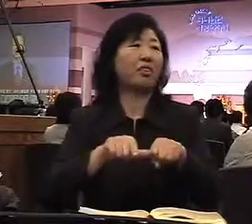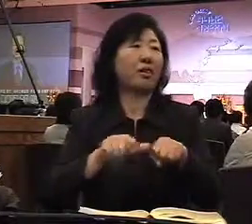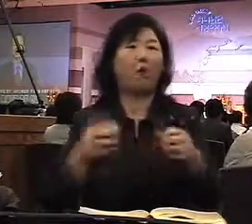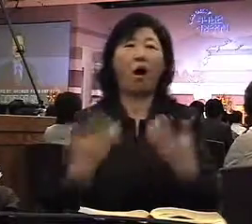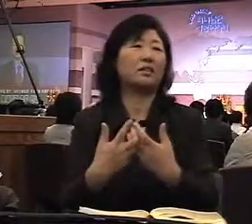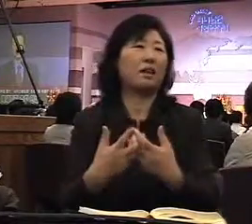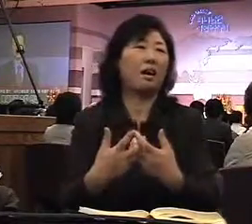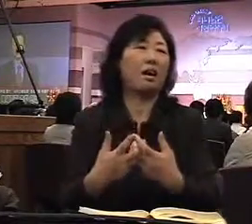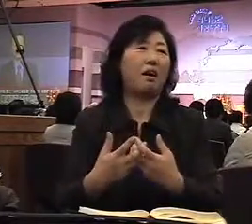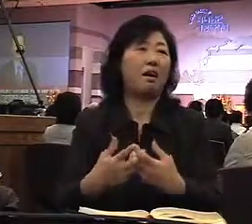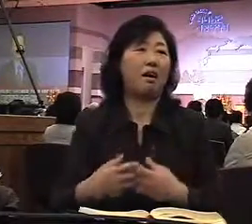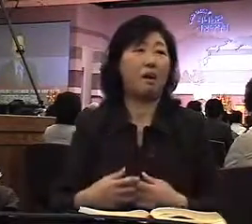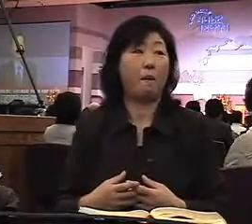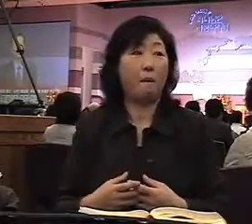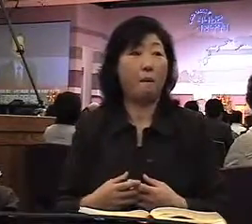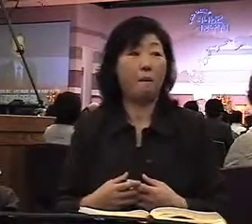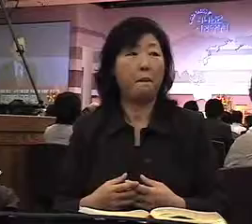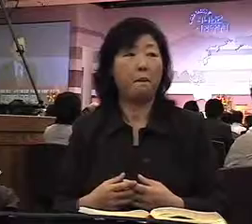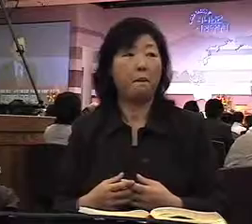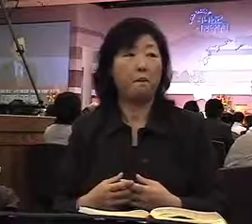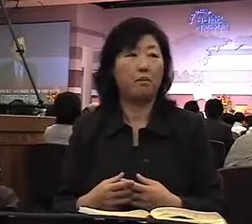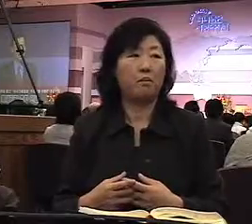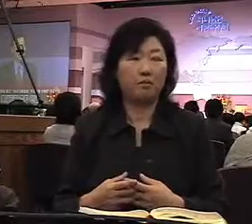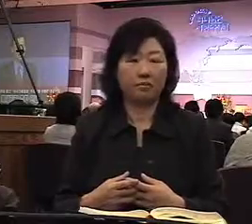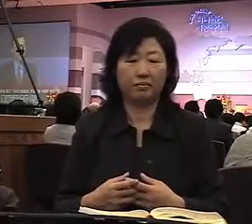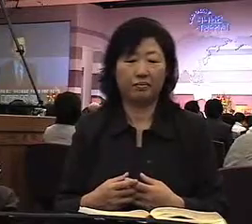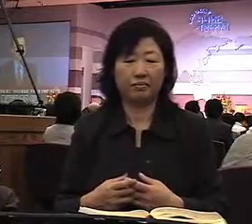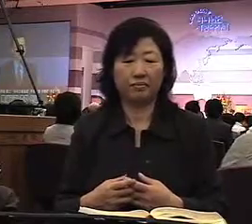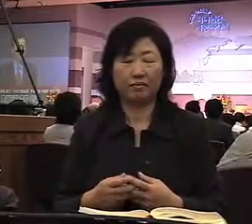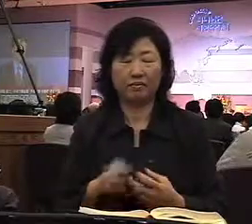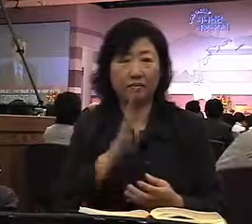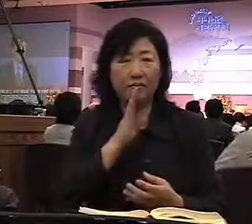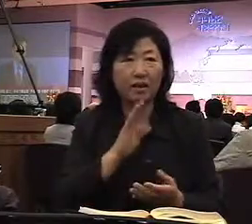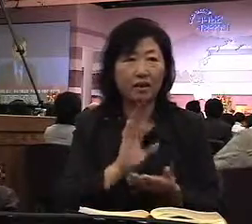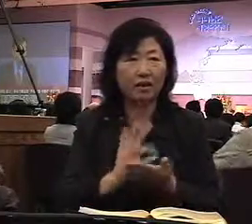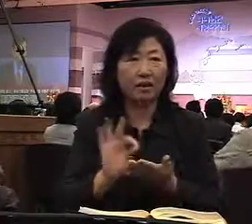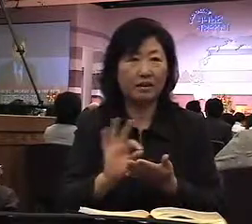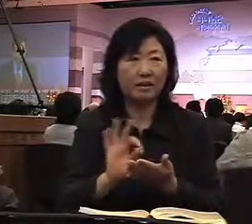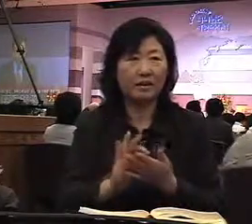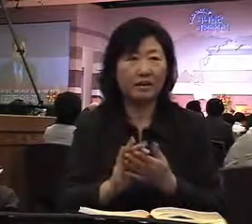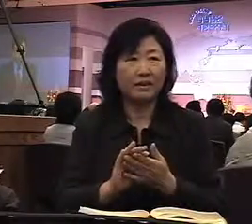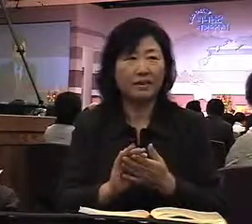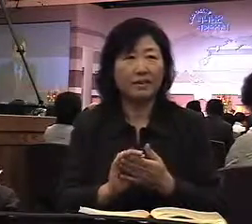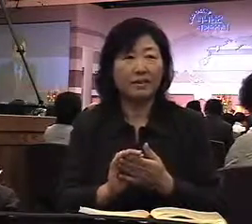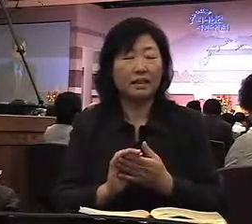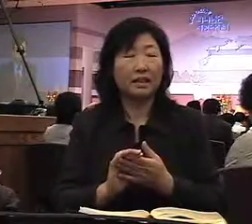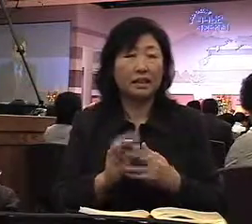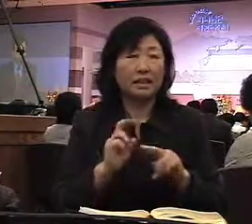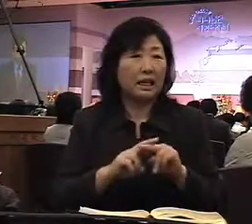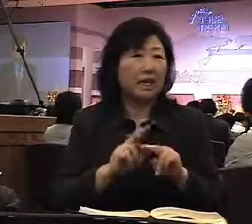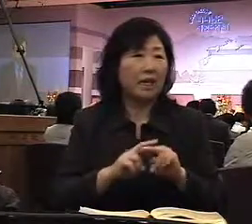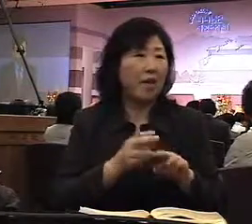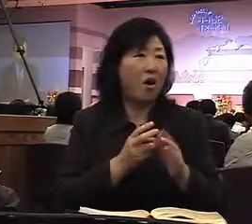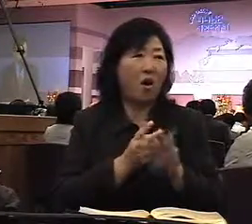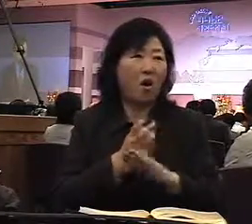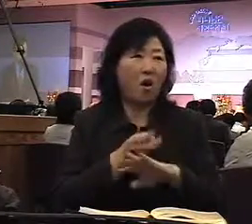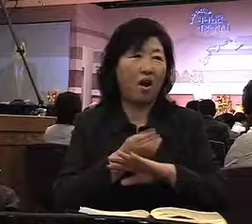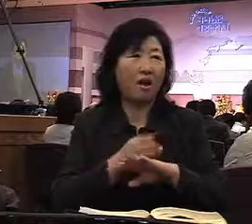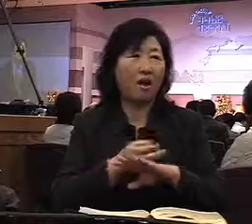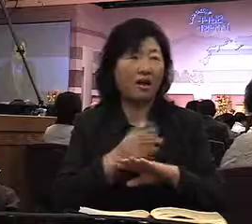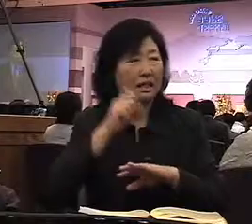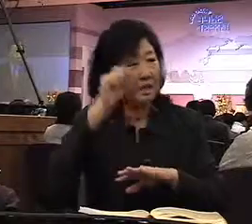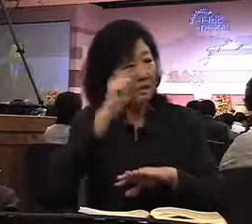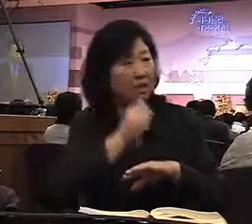큰 사랑의 헌신을 봉사를 하게 됩니다. 꼭 사용해 주시고요. 우리 셔틀버스가 아침 새벽